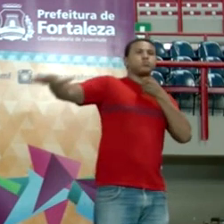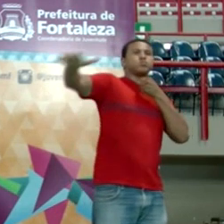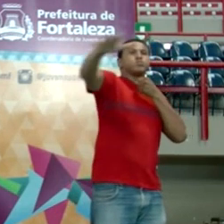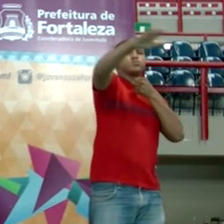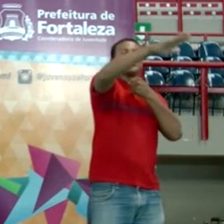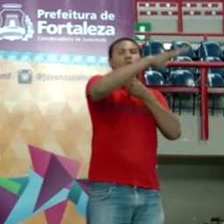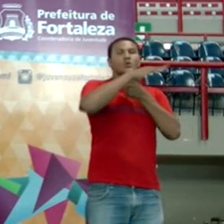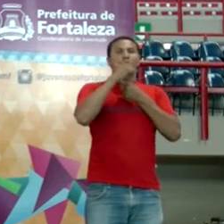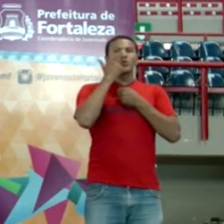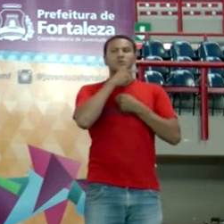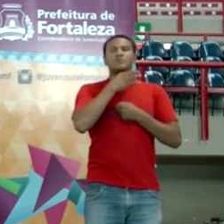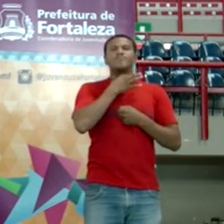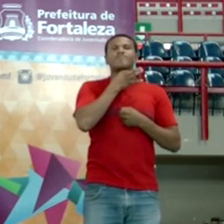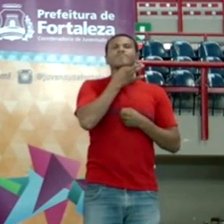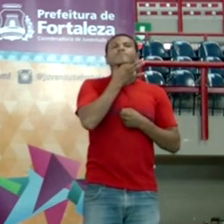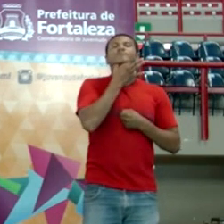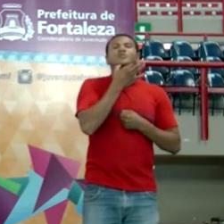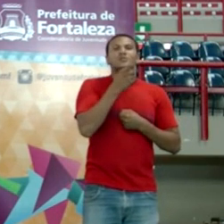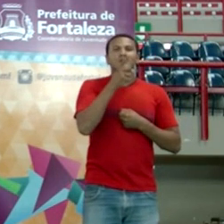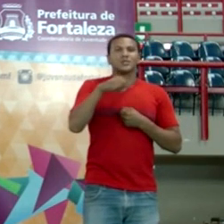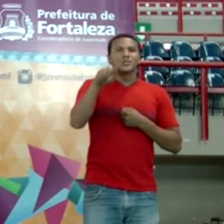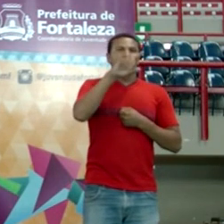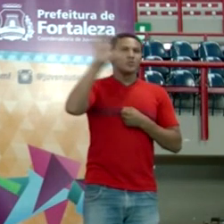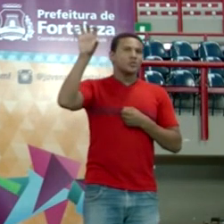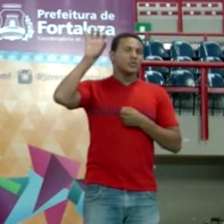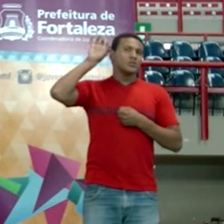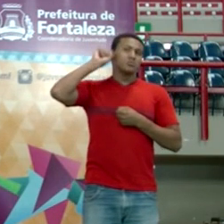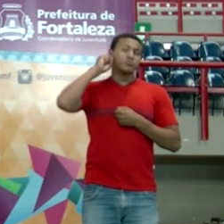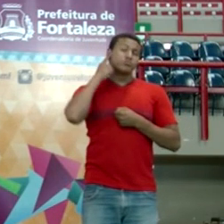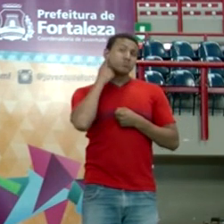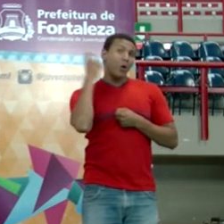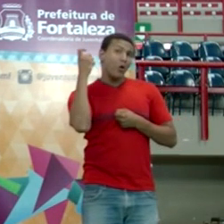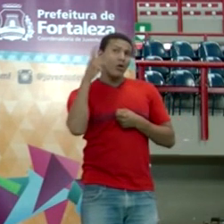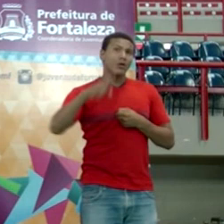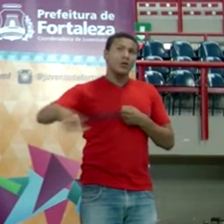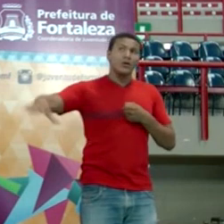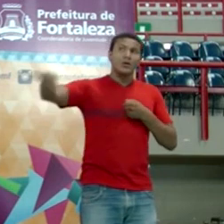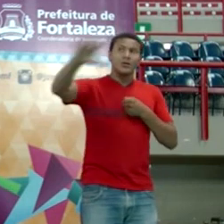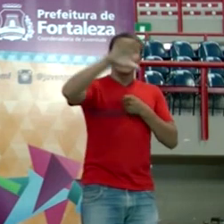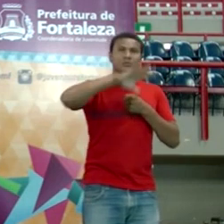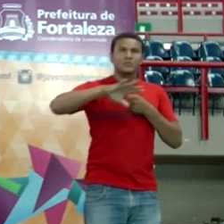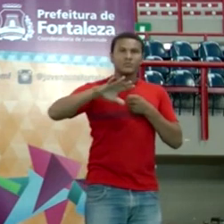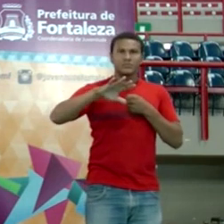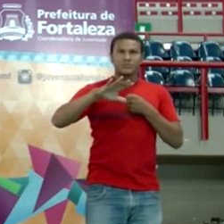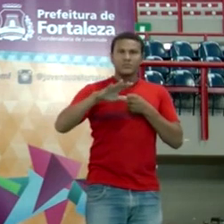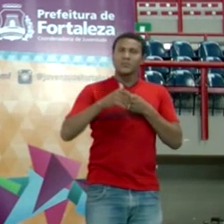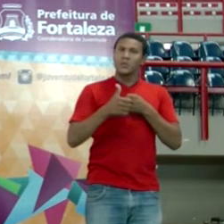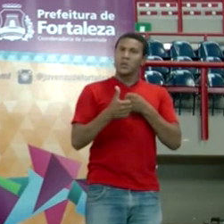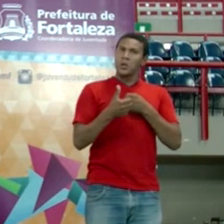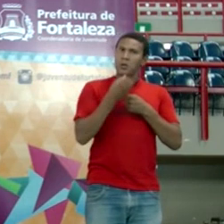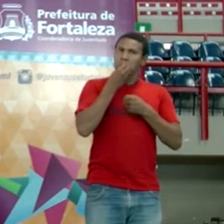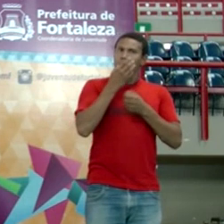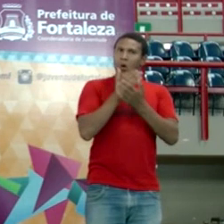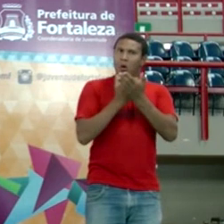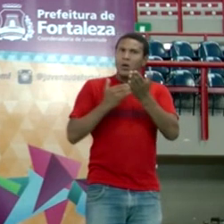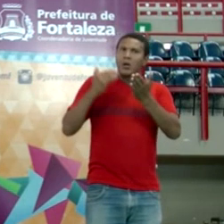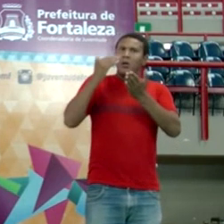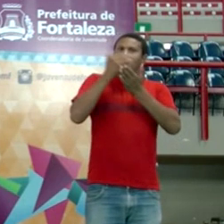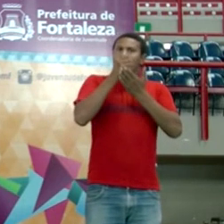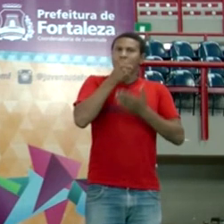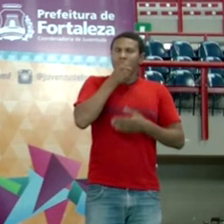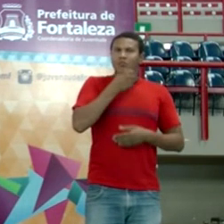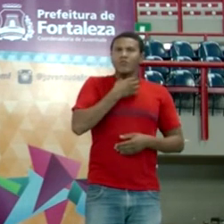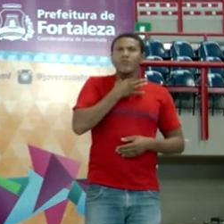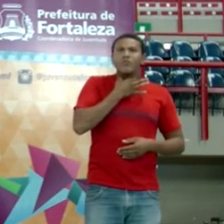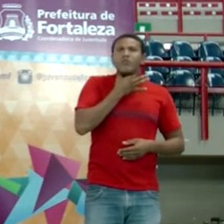intensa. Aumente a minha amplitude vocal. Opa, olha aí que legal.